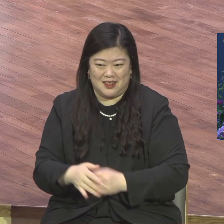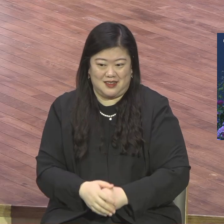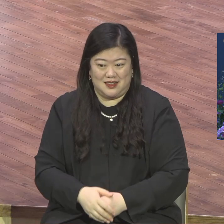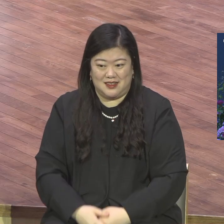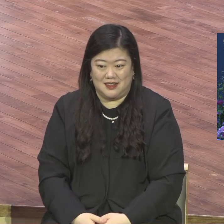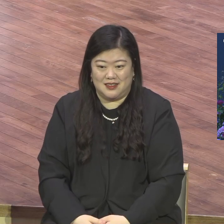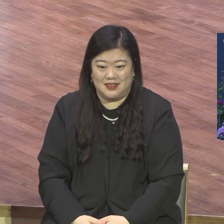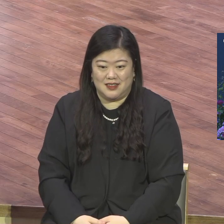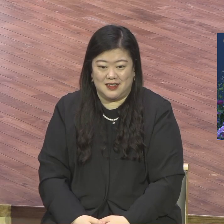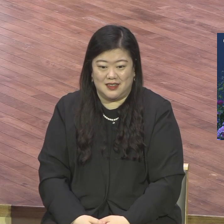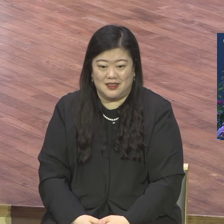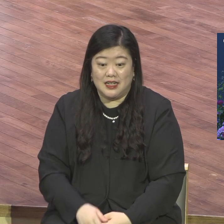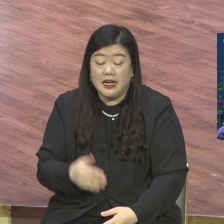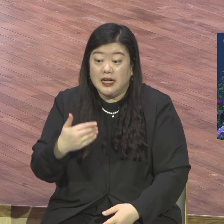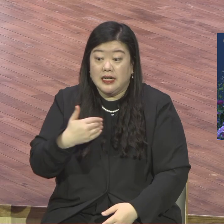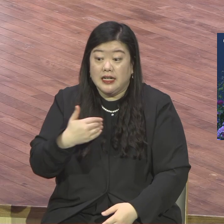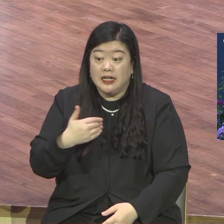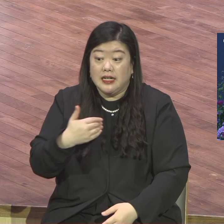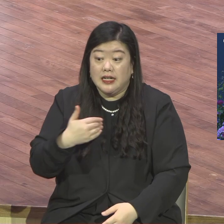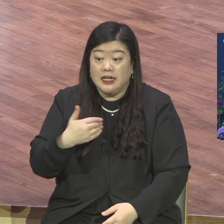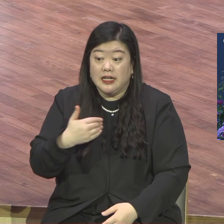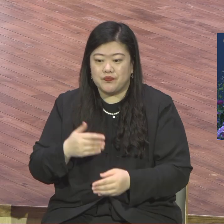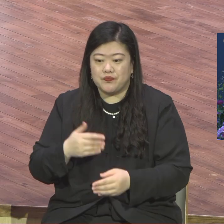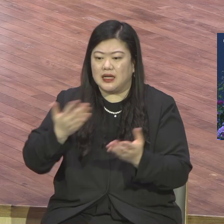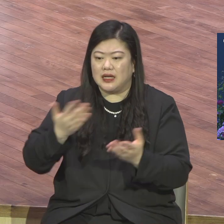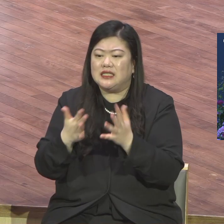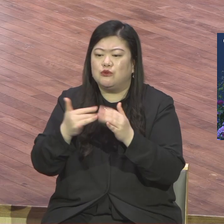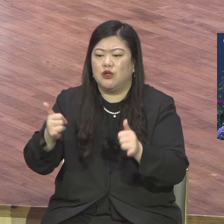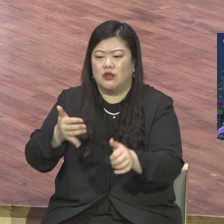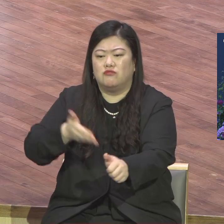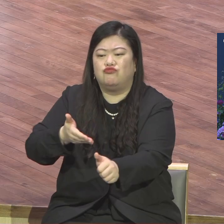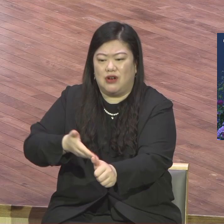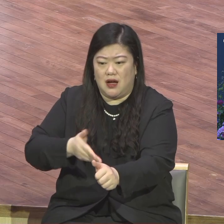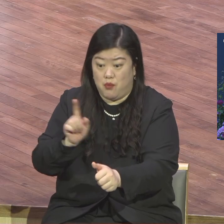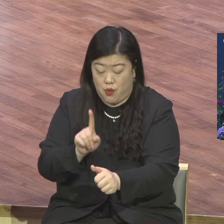했어요. 불신 가정에 초청한 가정은 로얄 쓰게.